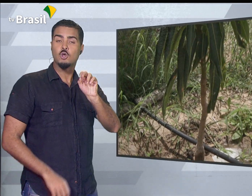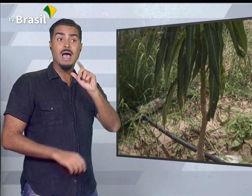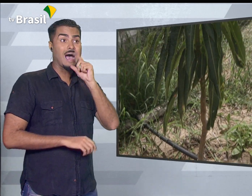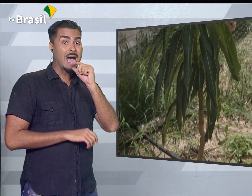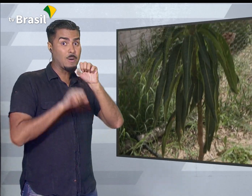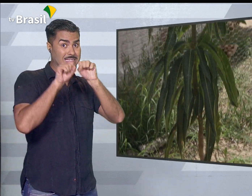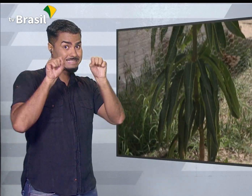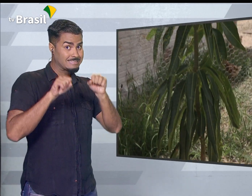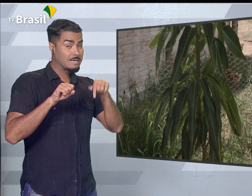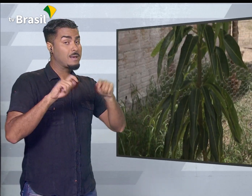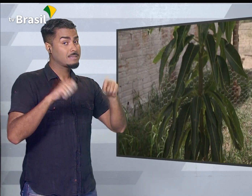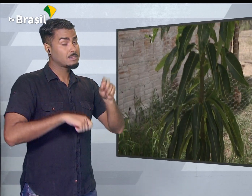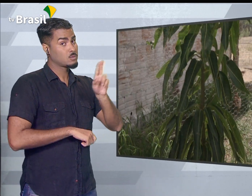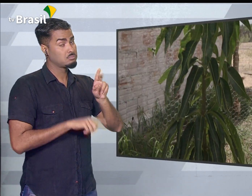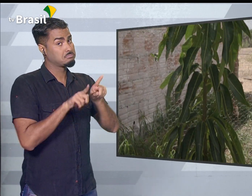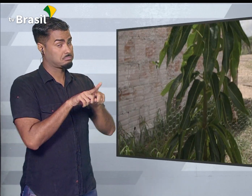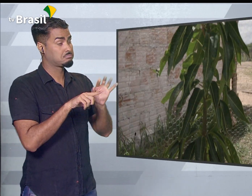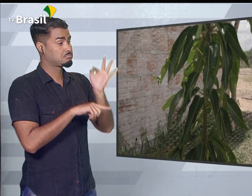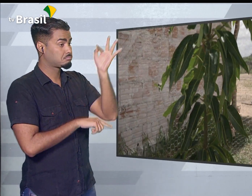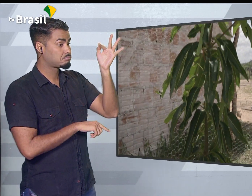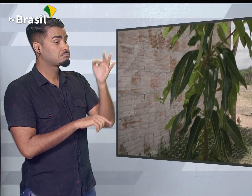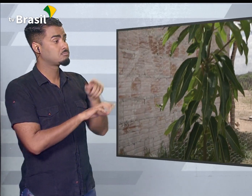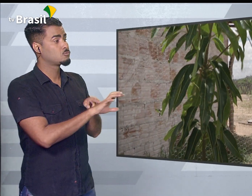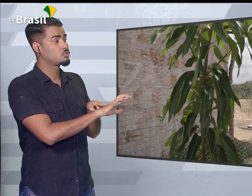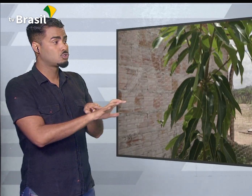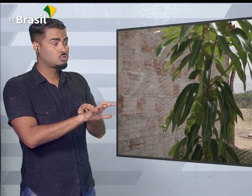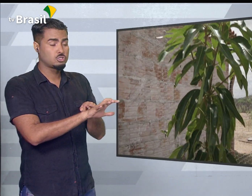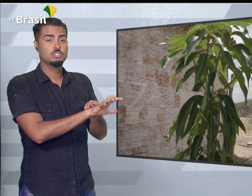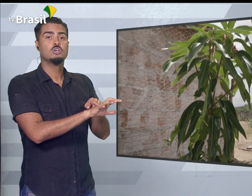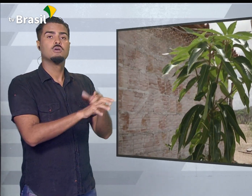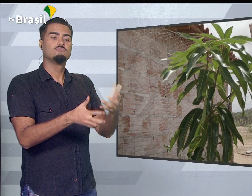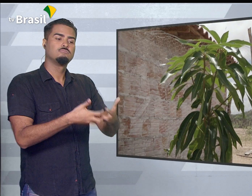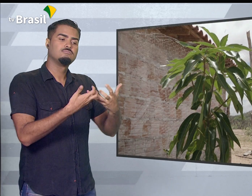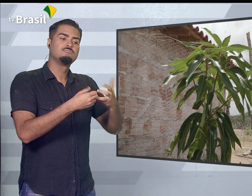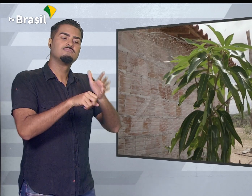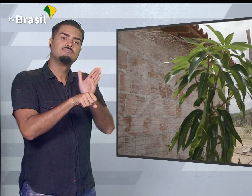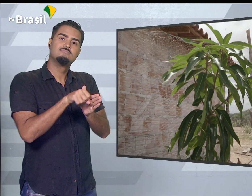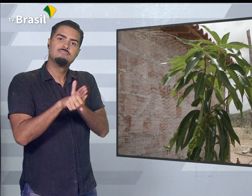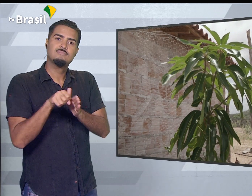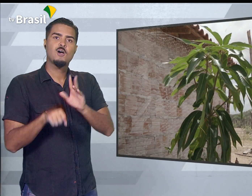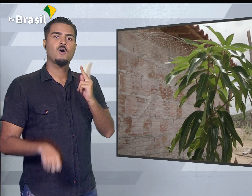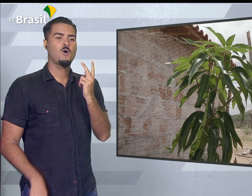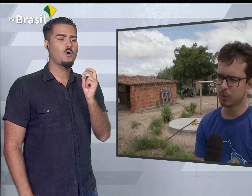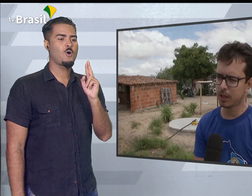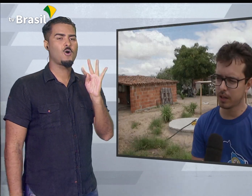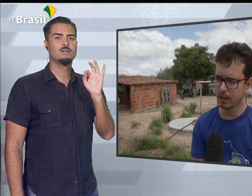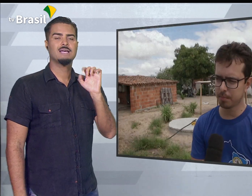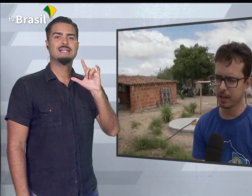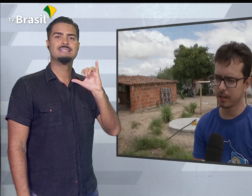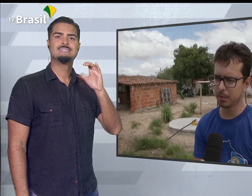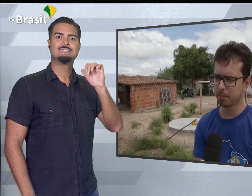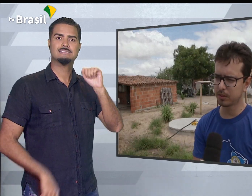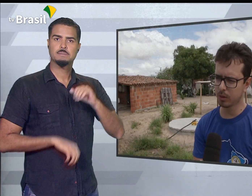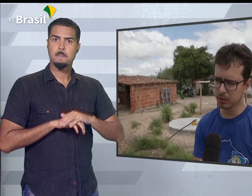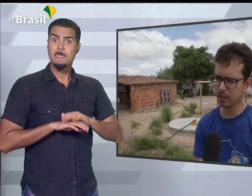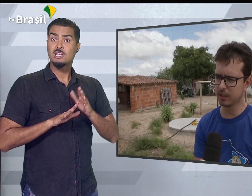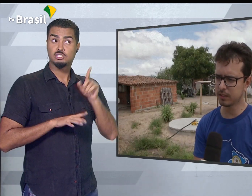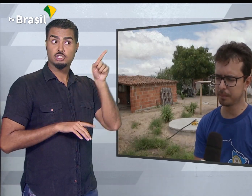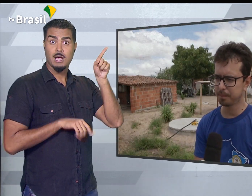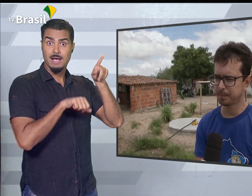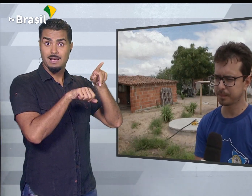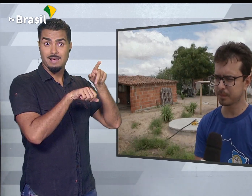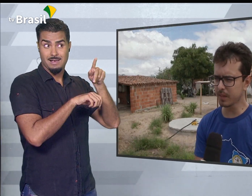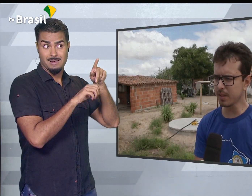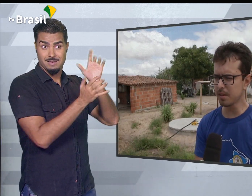sistema possa ser utilizada também para a irrigação de hortaliças. Para hortaliça a gente tem visto lá na Paraíba o pessoal